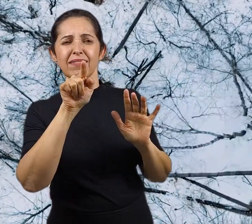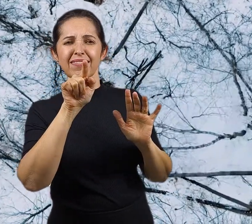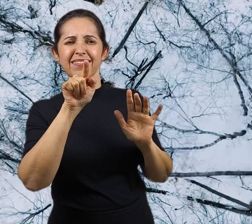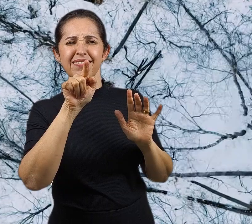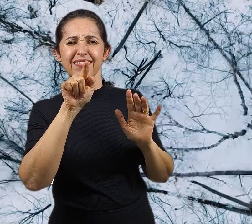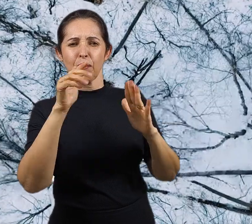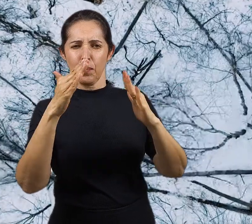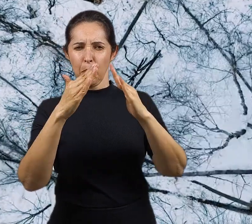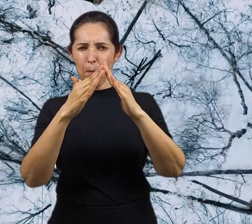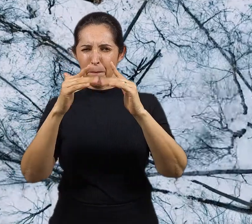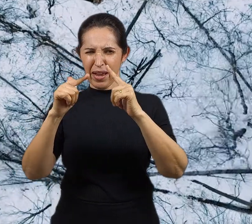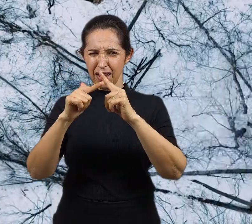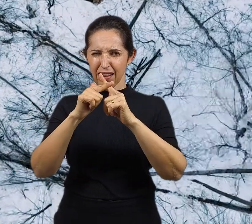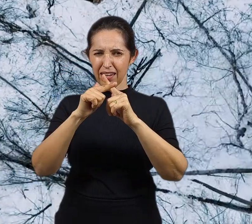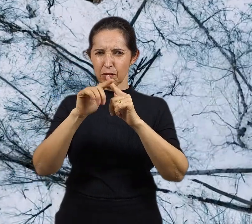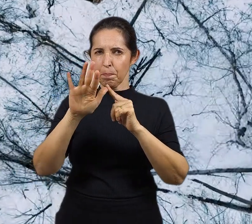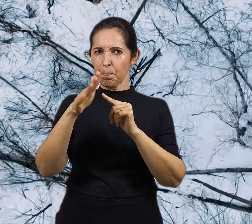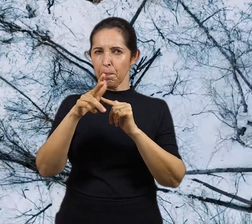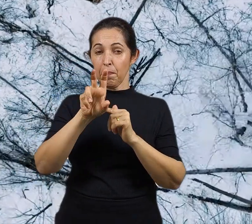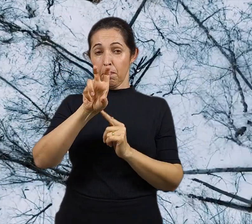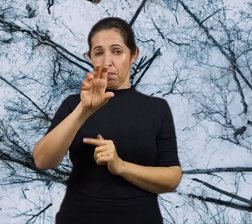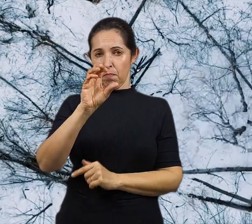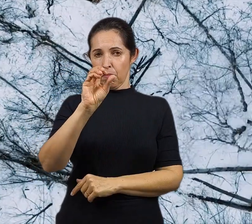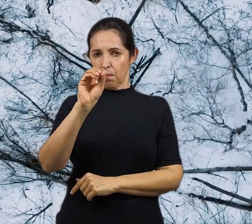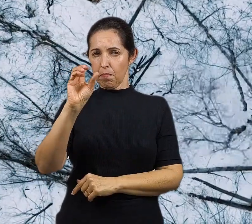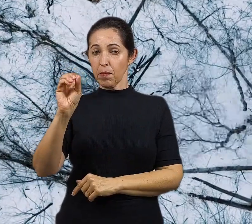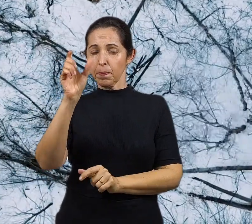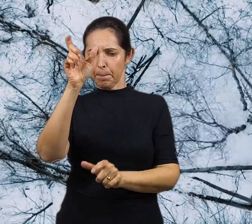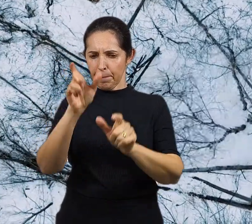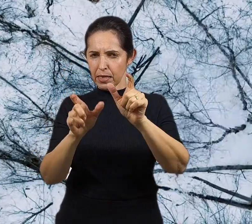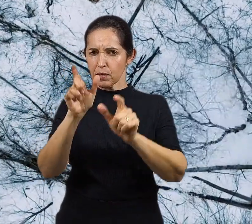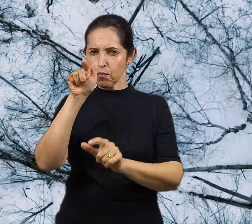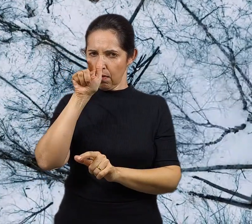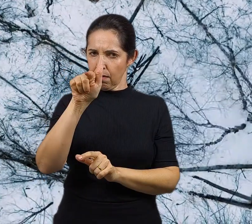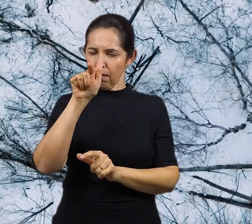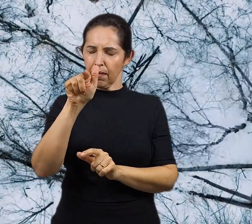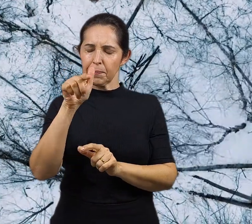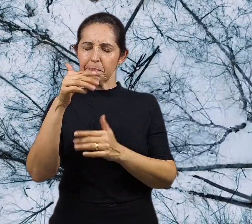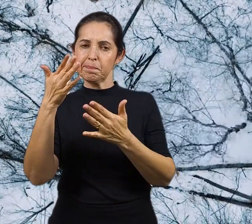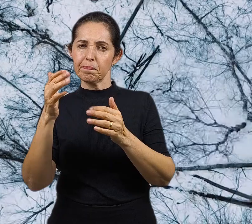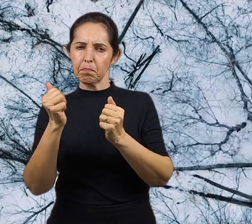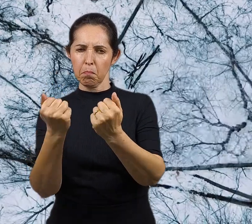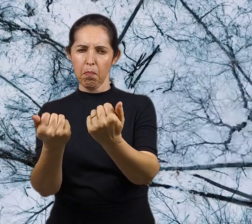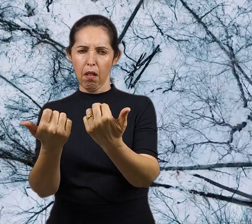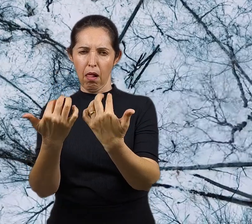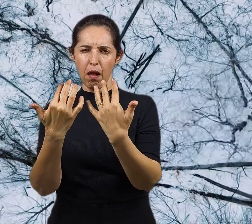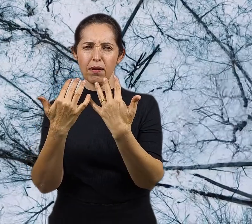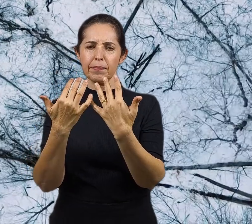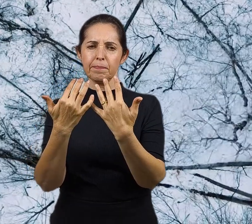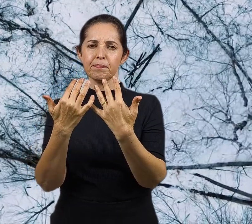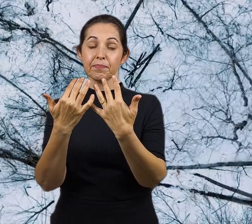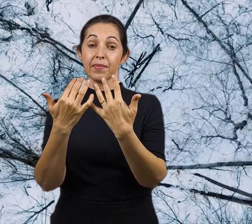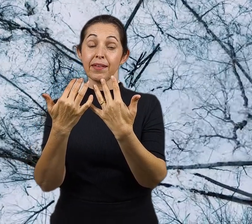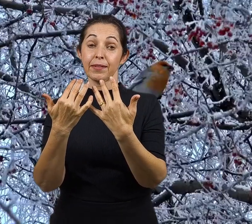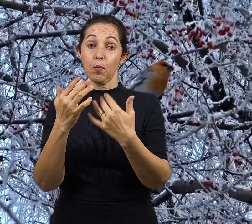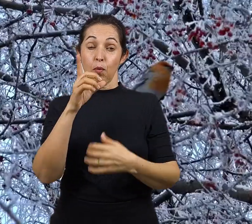membros aproximadamente. E a última palavra que foi dada no domingo foi sobre a volta de Jesus. As crianças,